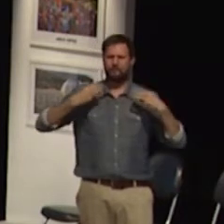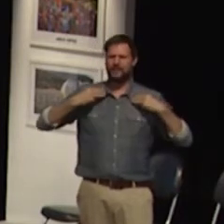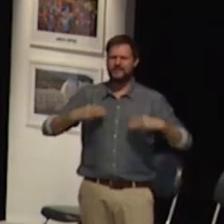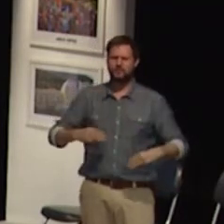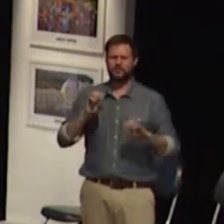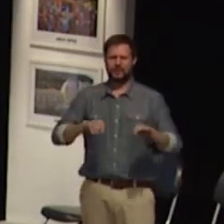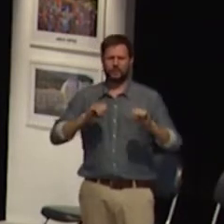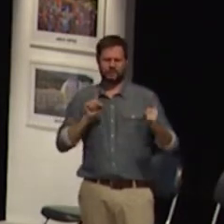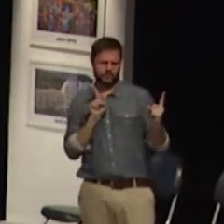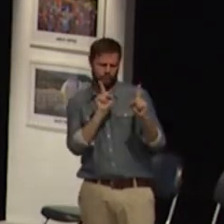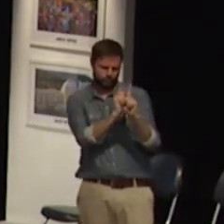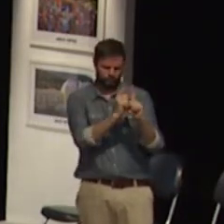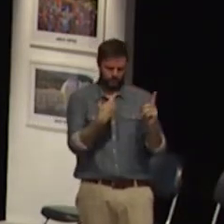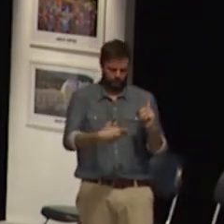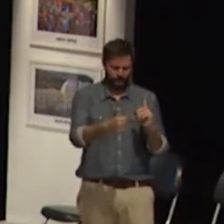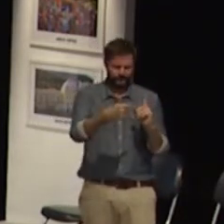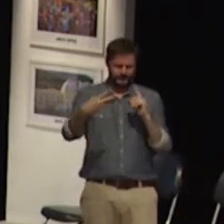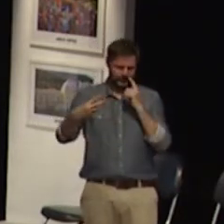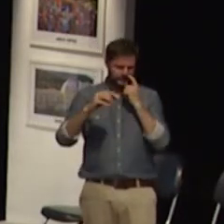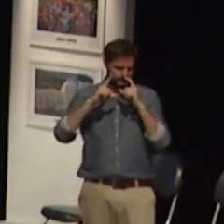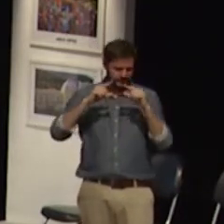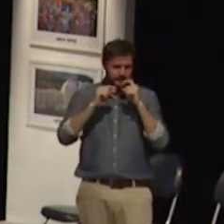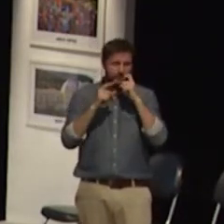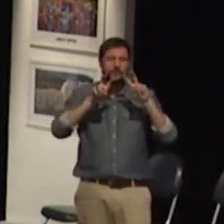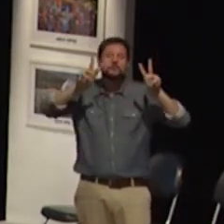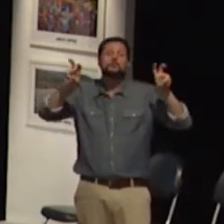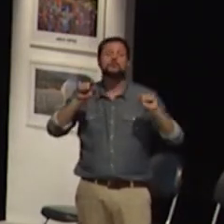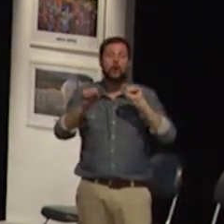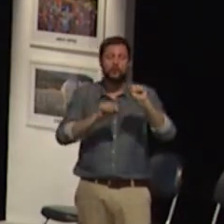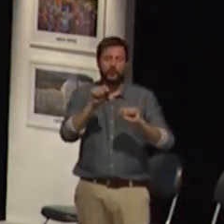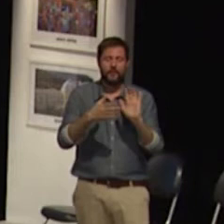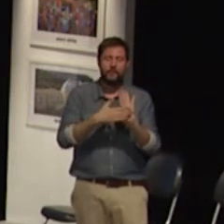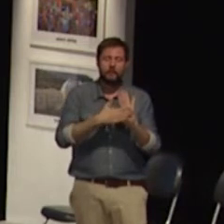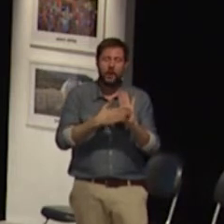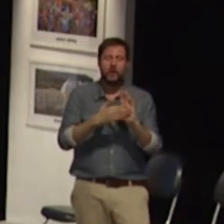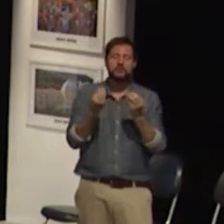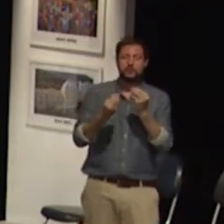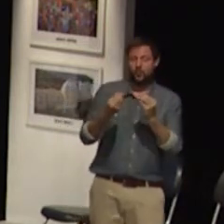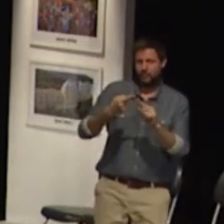um encontro, né, com o ministro da Educação, lá em Brasília, sobre a